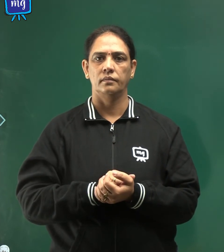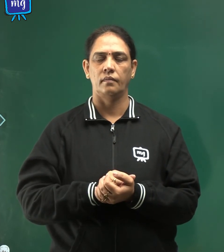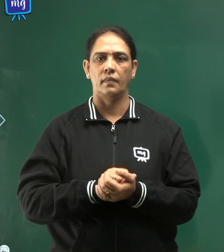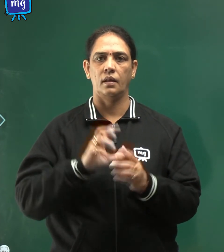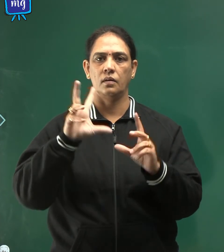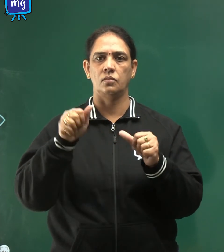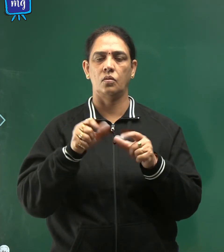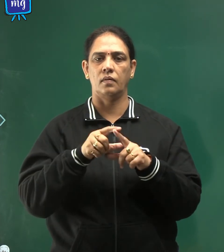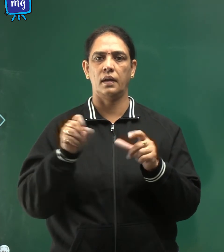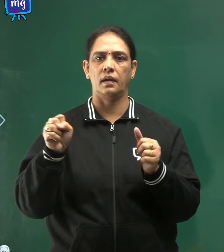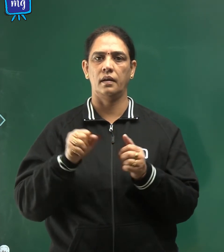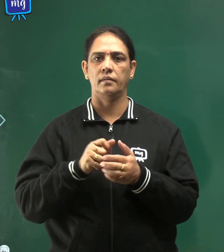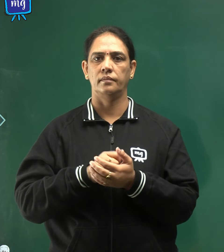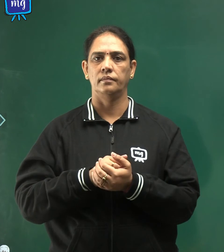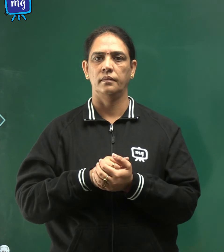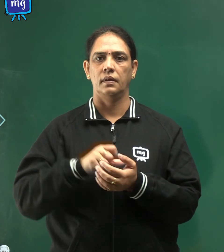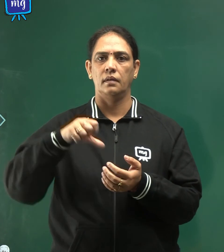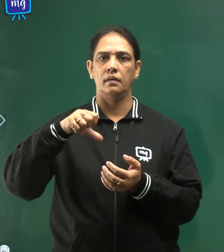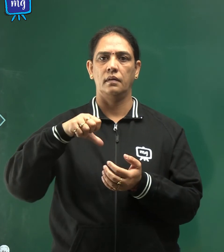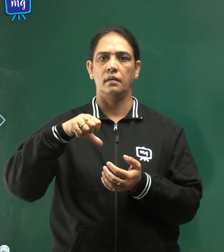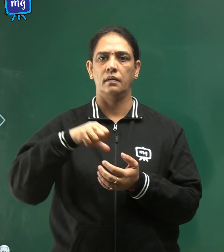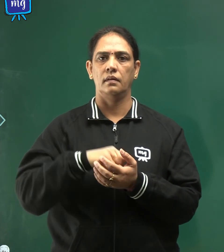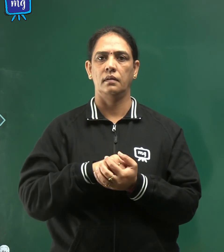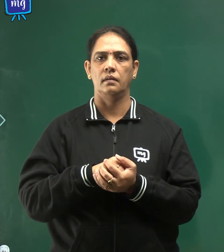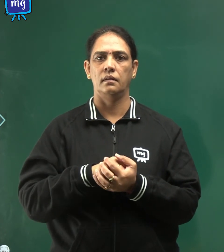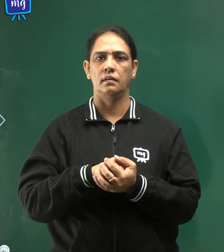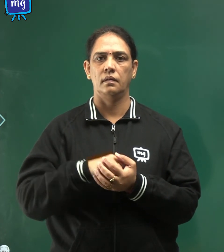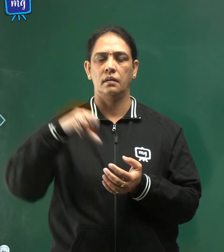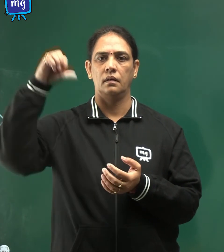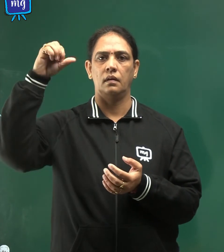हल करेंगे 90